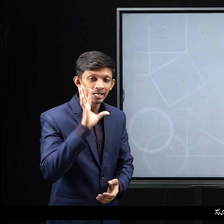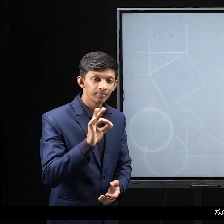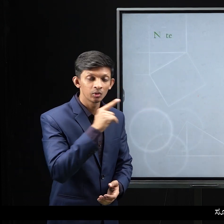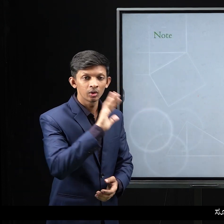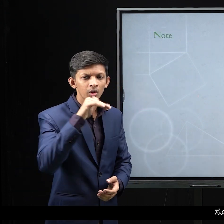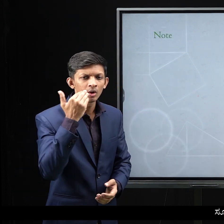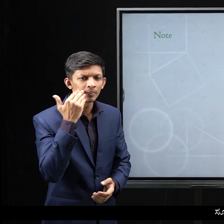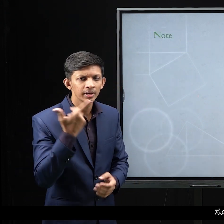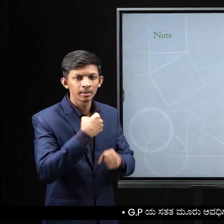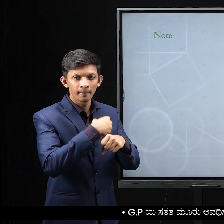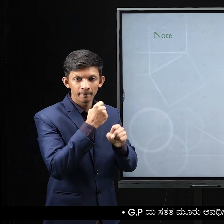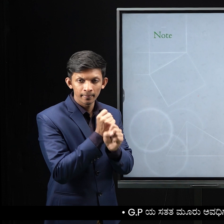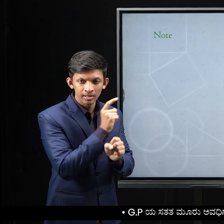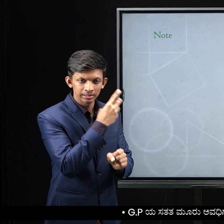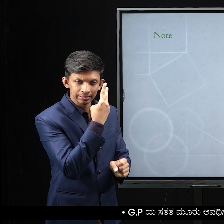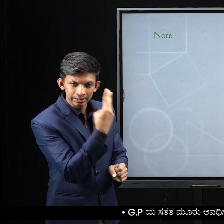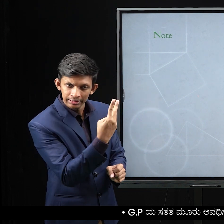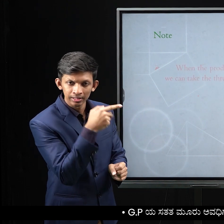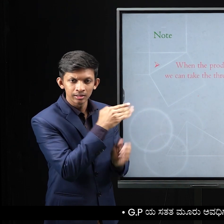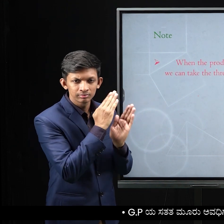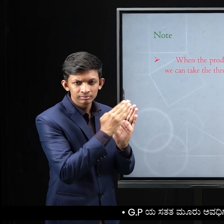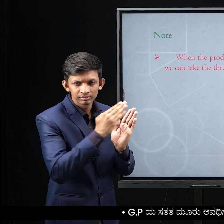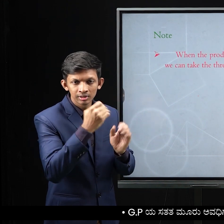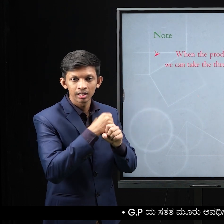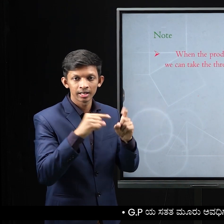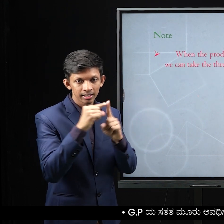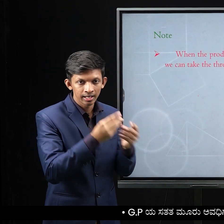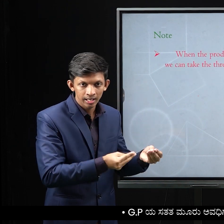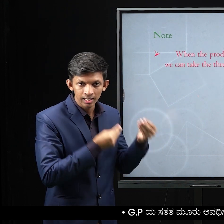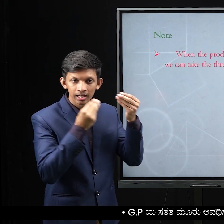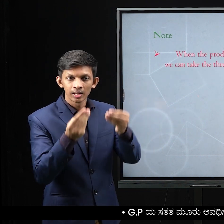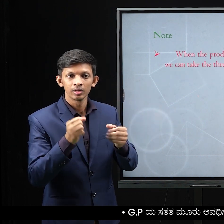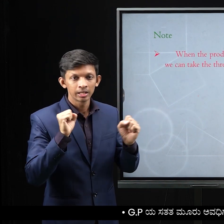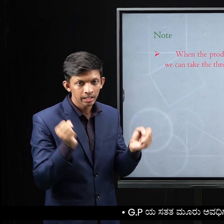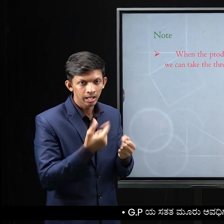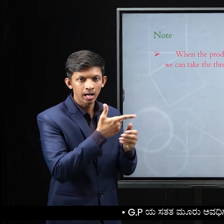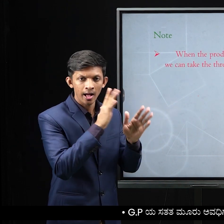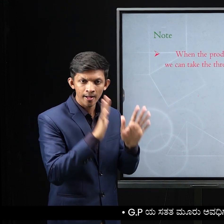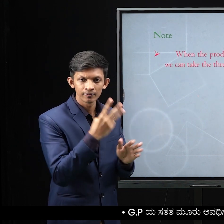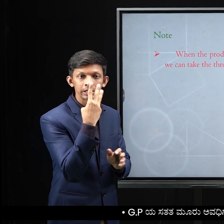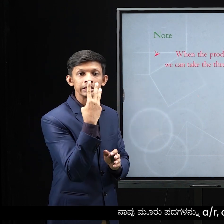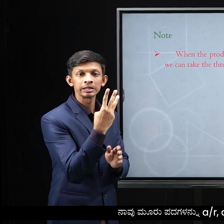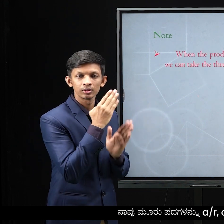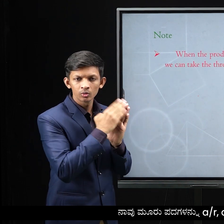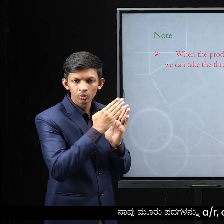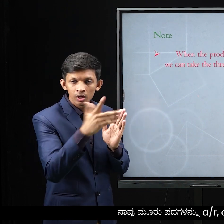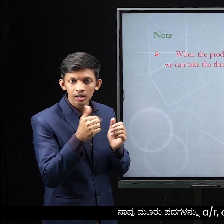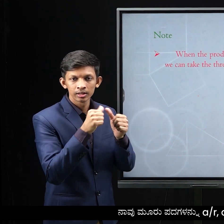ಸೂಚನೆ: ಜಿಪಿಯ ಸತತ 3 ಅವಧಿಗಳ ಉತ್ಪನ್ನವಾದಾಗ ನೀಡಲಾಗಿದೆ. ನಾವು 3